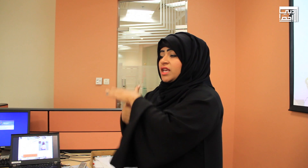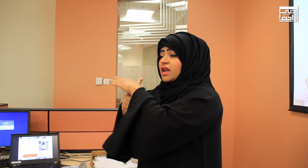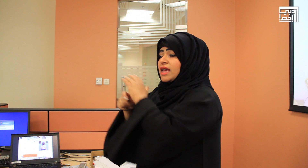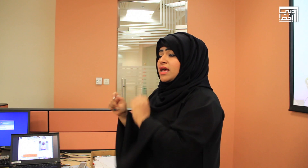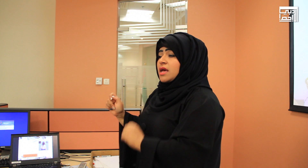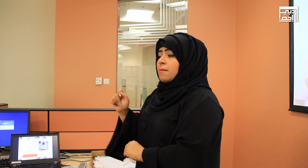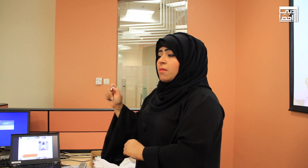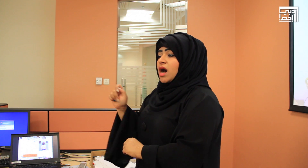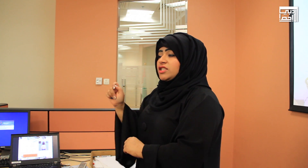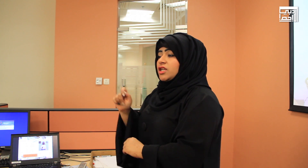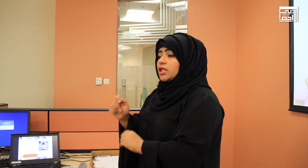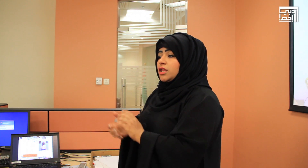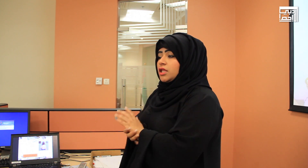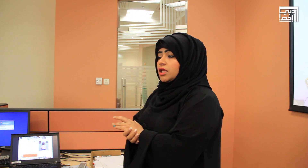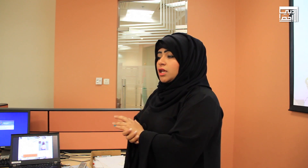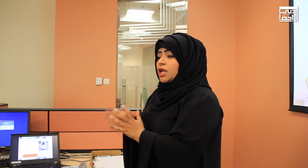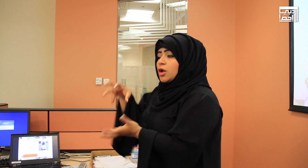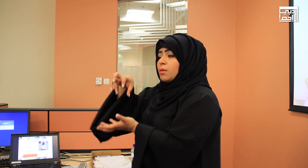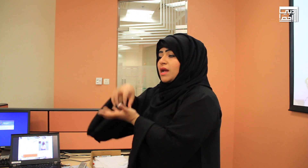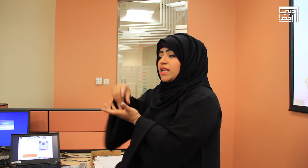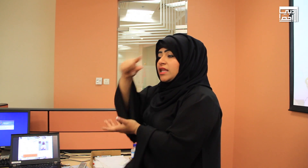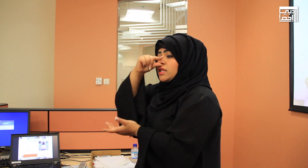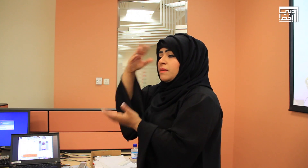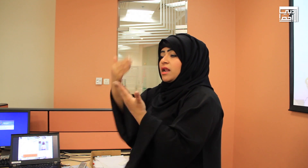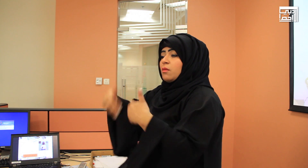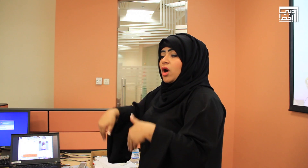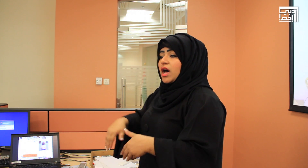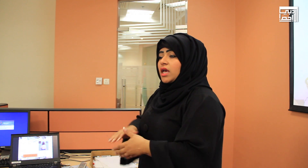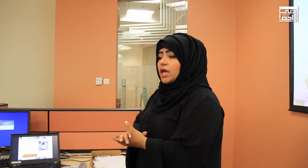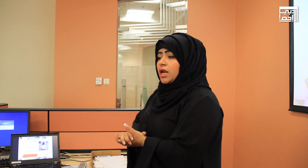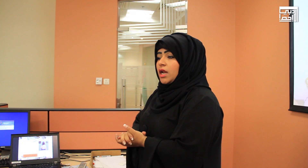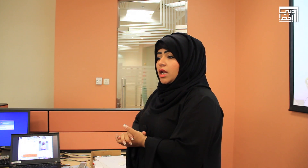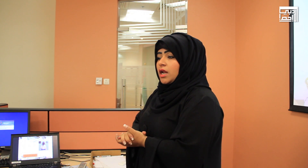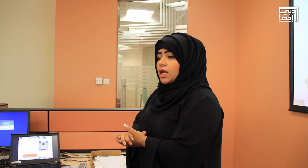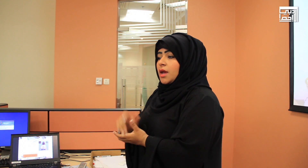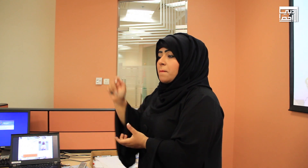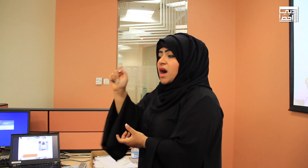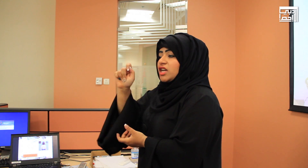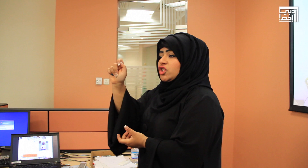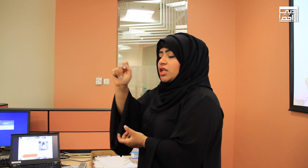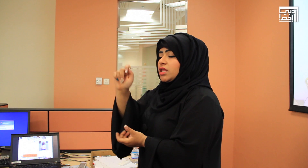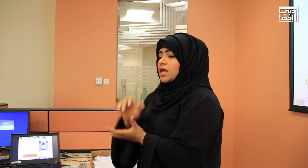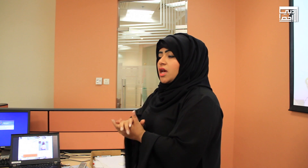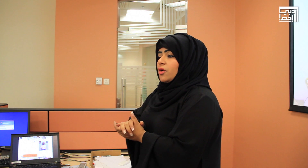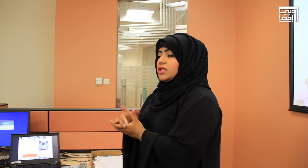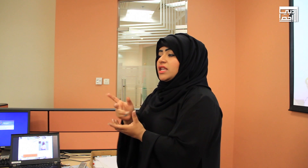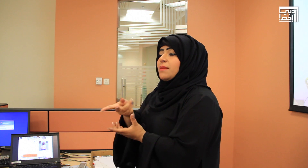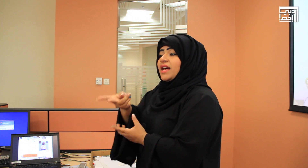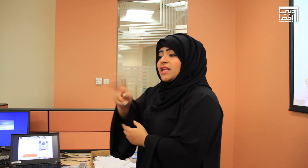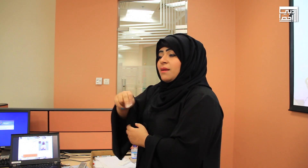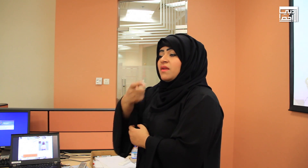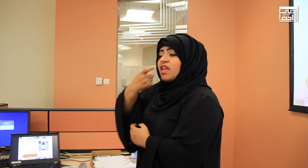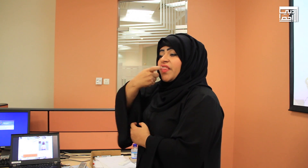ومديرنا ماجد اللي هو مال نادي دبي للمعاقين ماجد وعندنا بعدهم